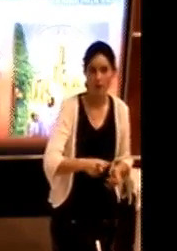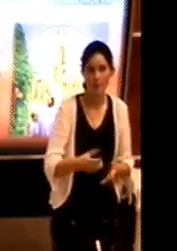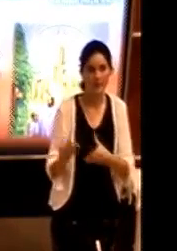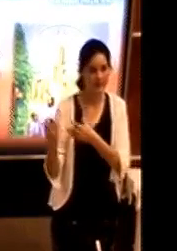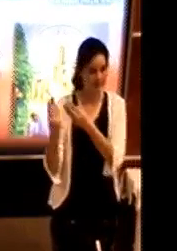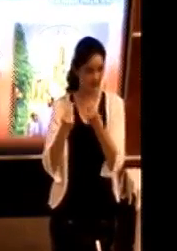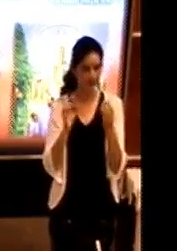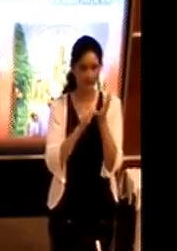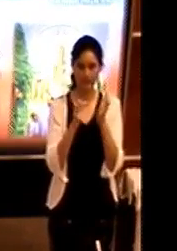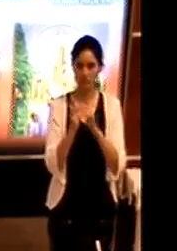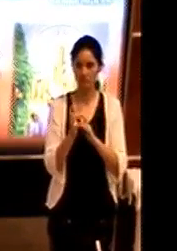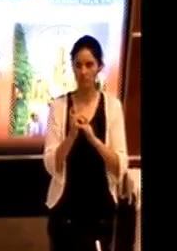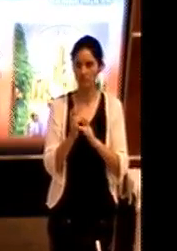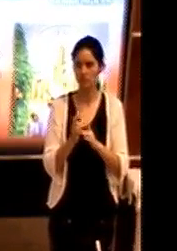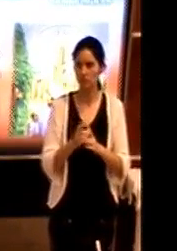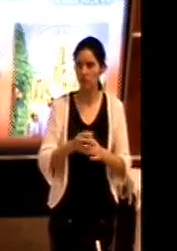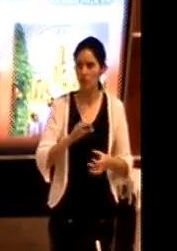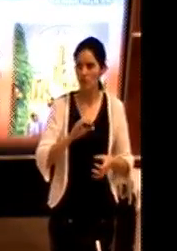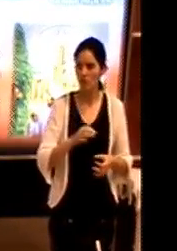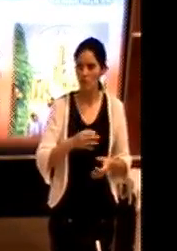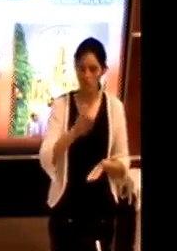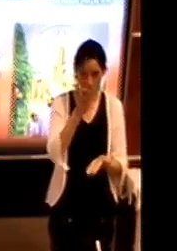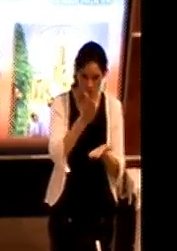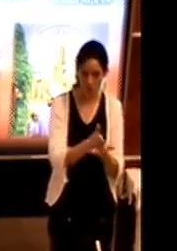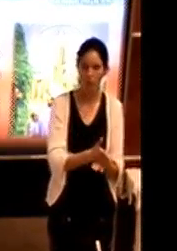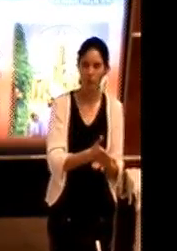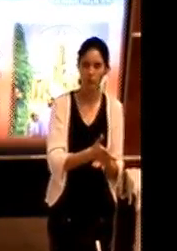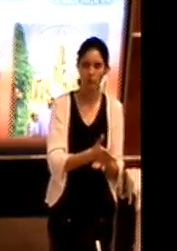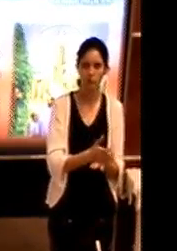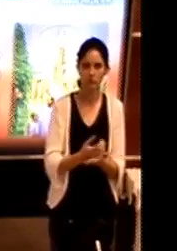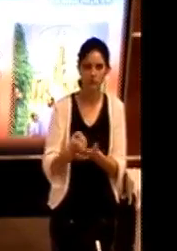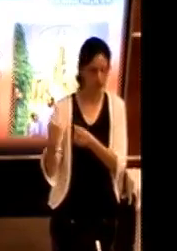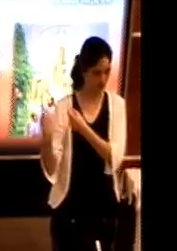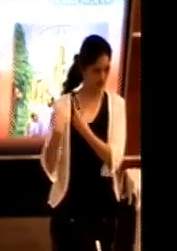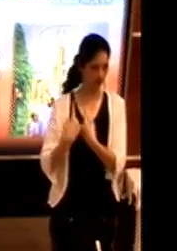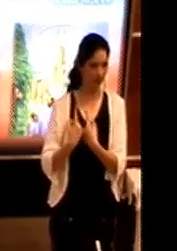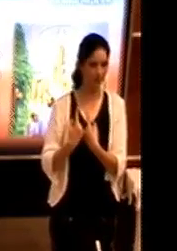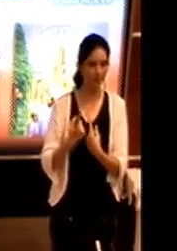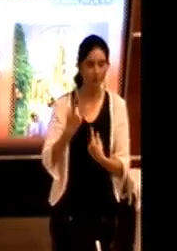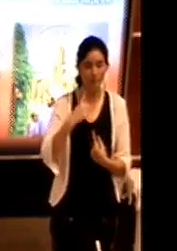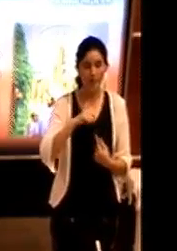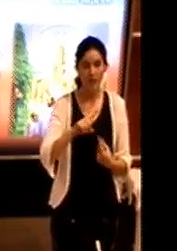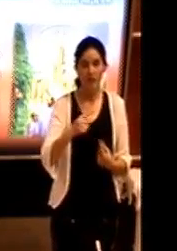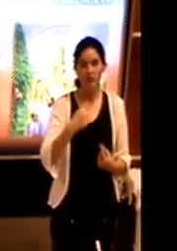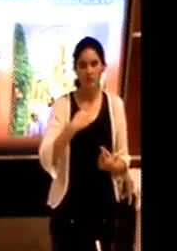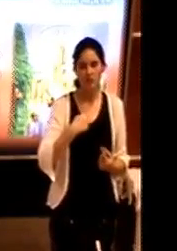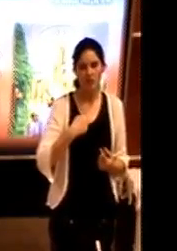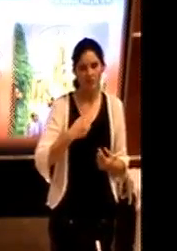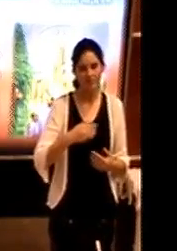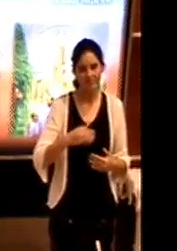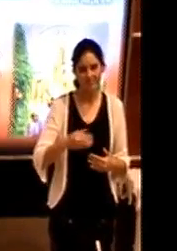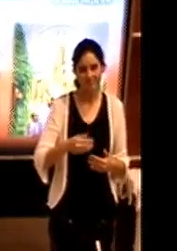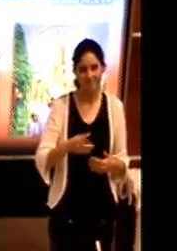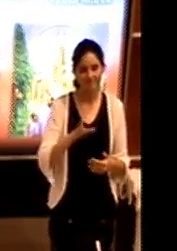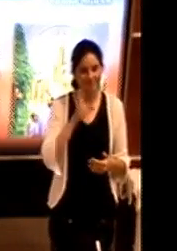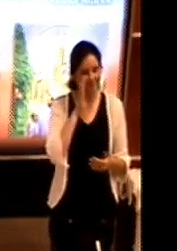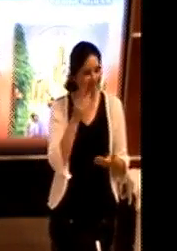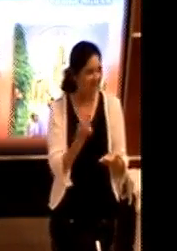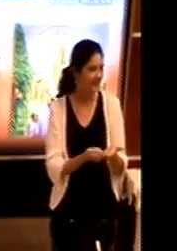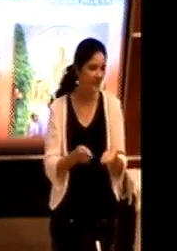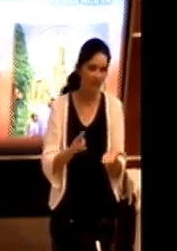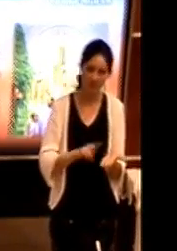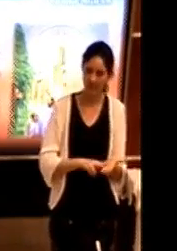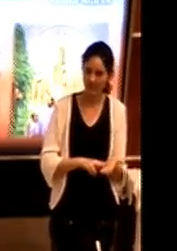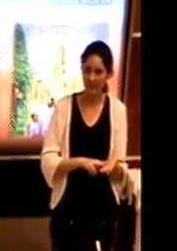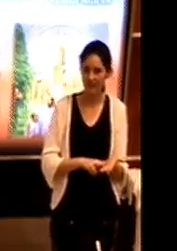justo. Pero si yo niego la justicia de Cristo, o ando en los caminos viejos, anteriores, ¿verdad?